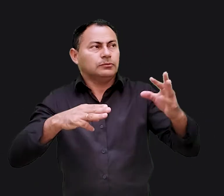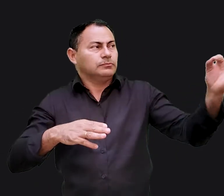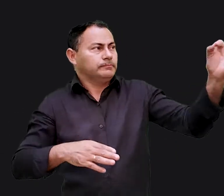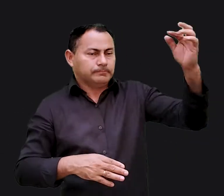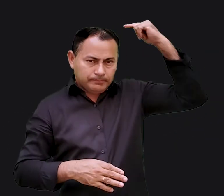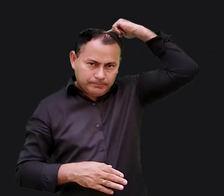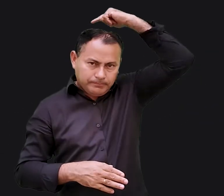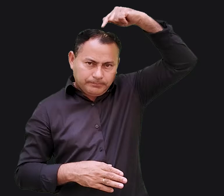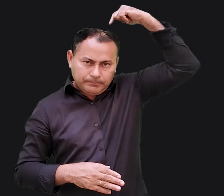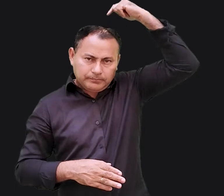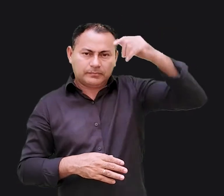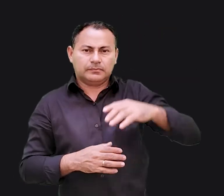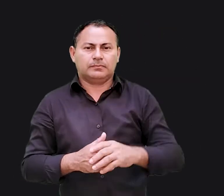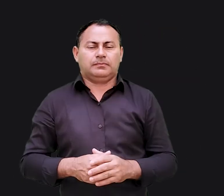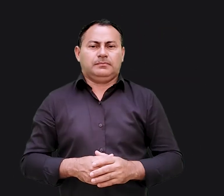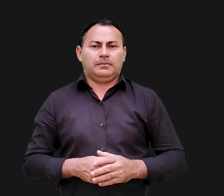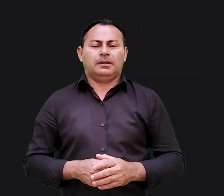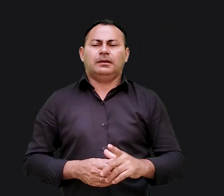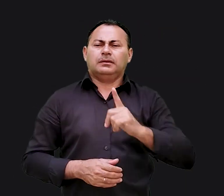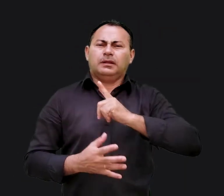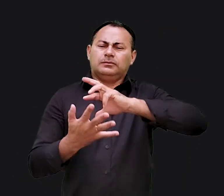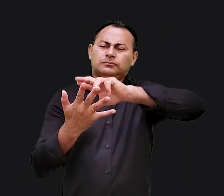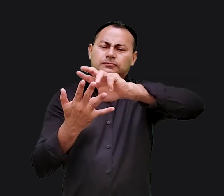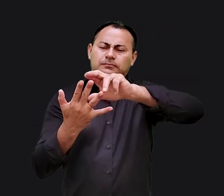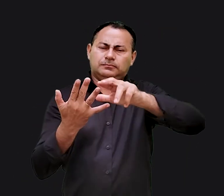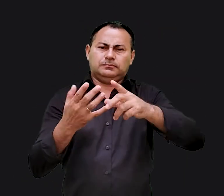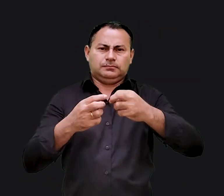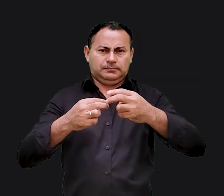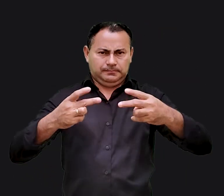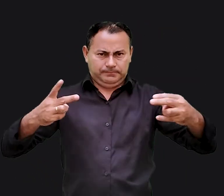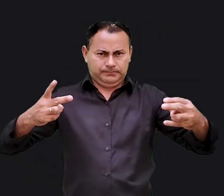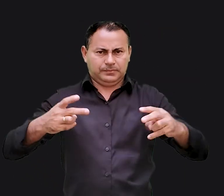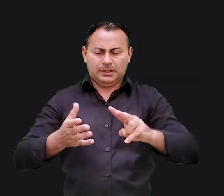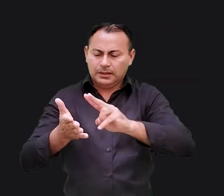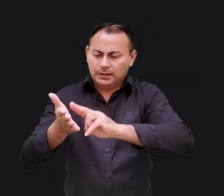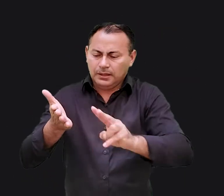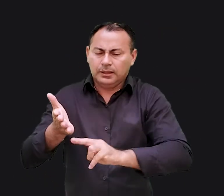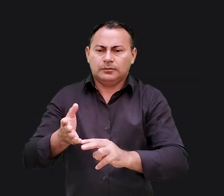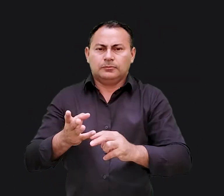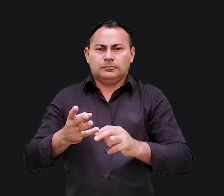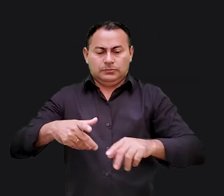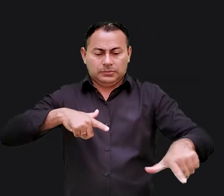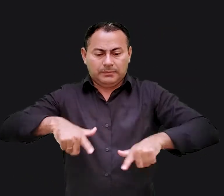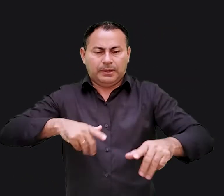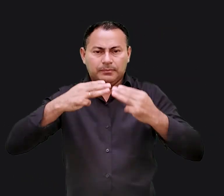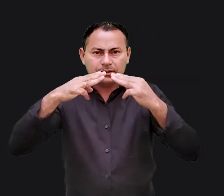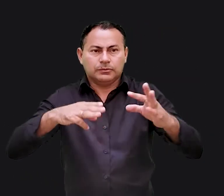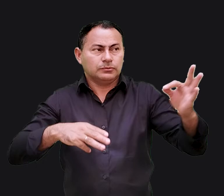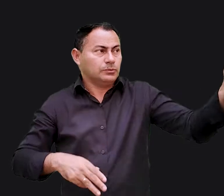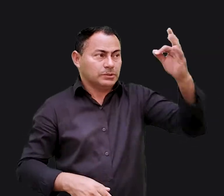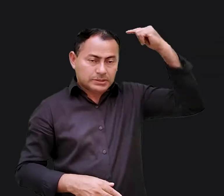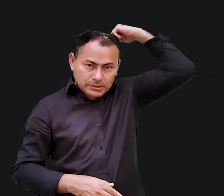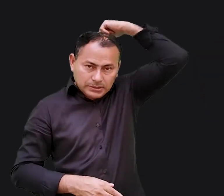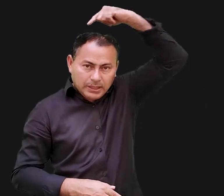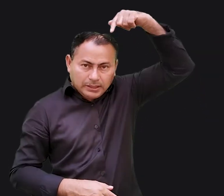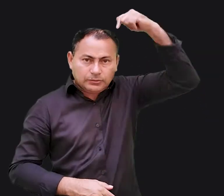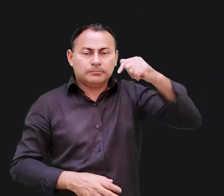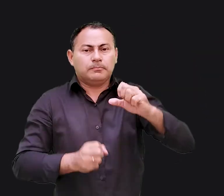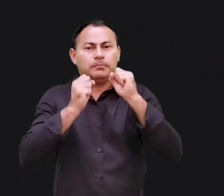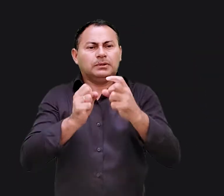do Espírito Santo, ou do Santo Espírito, tem várias dimensões. Lendo sobre o ministério do Santo Espírito, podemos